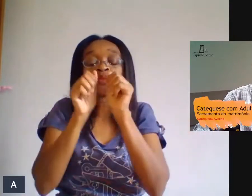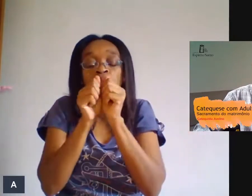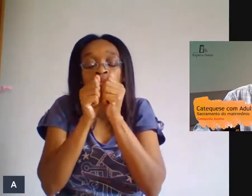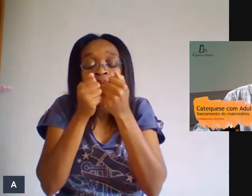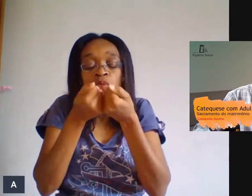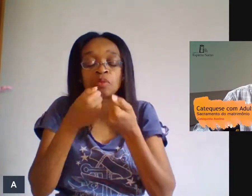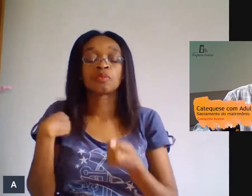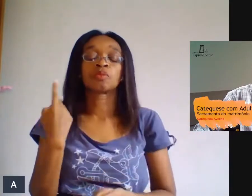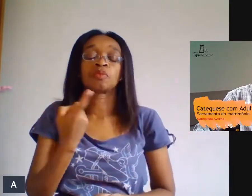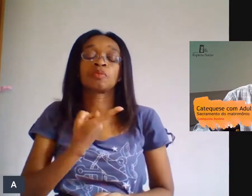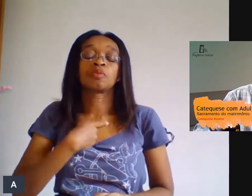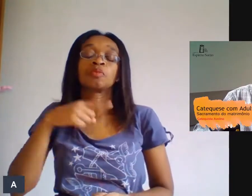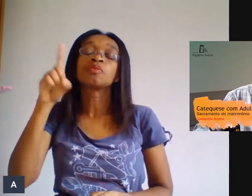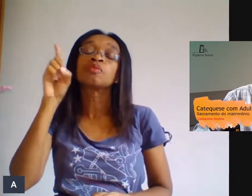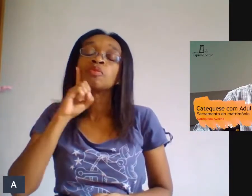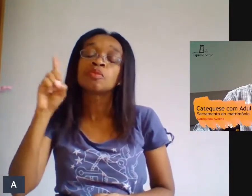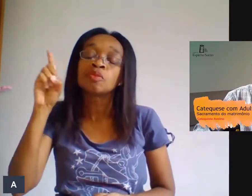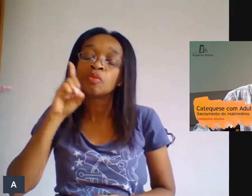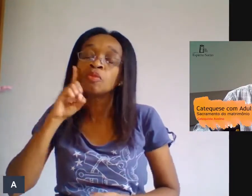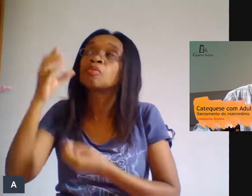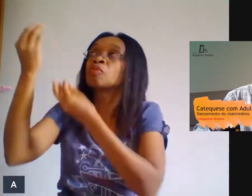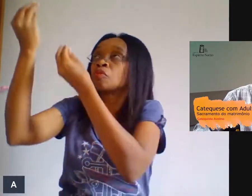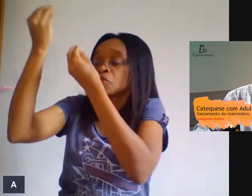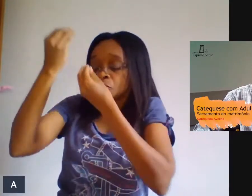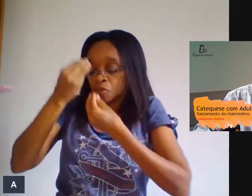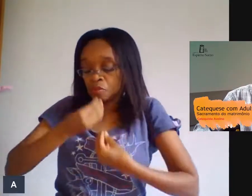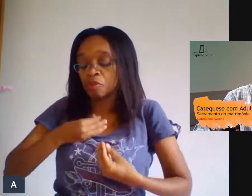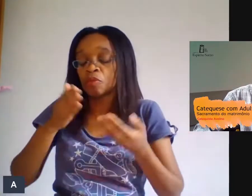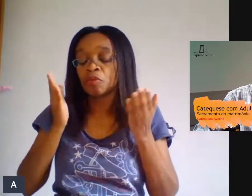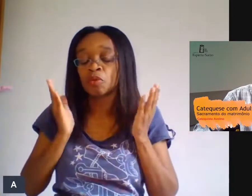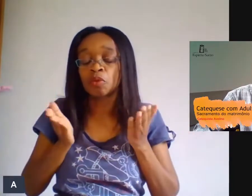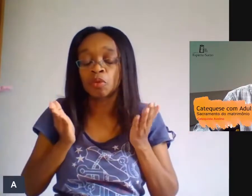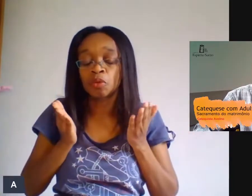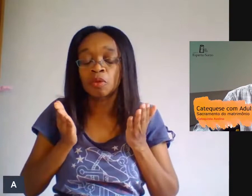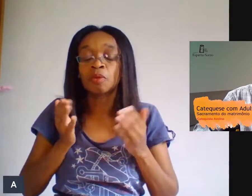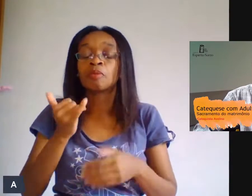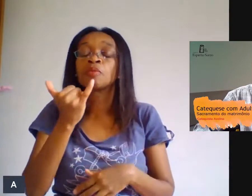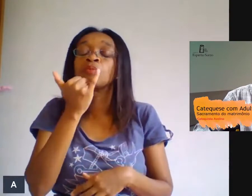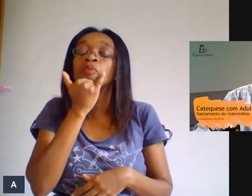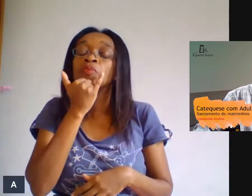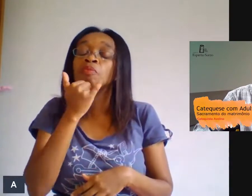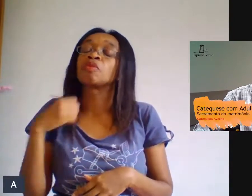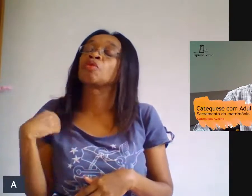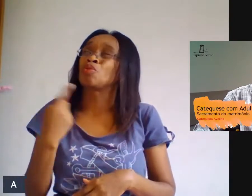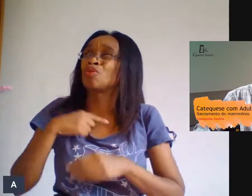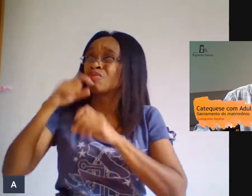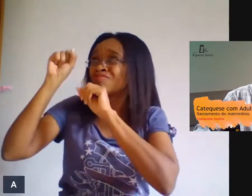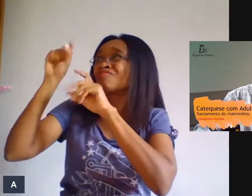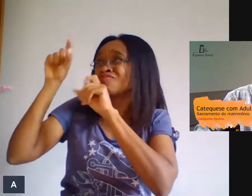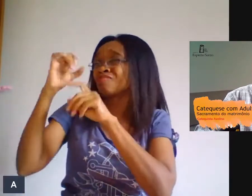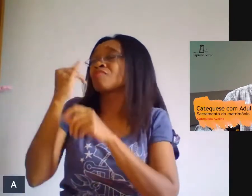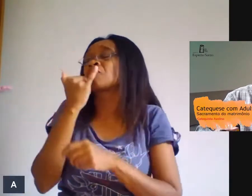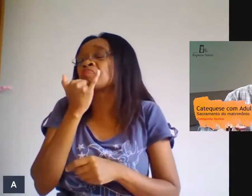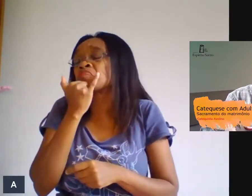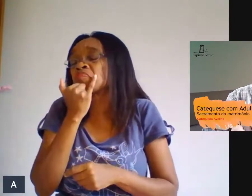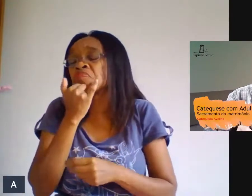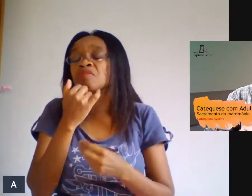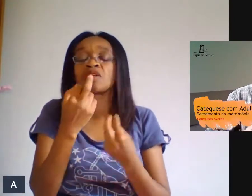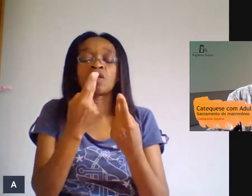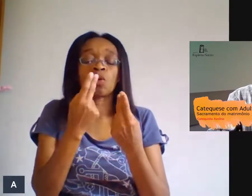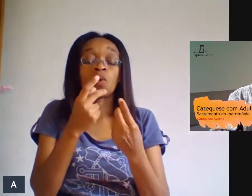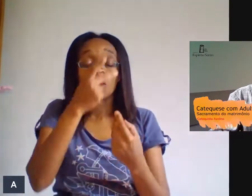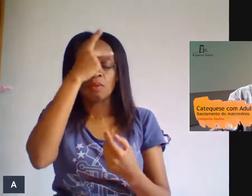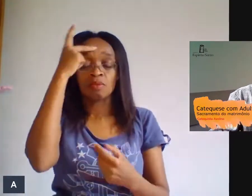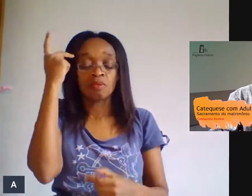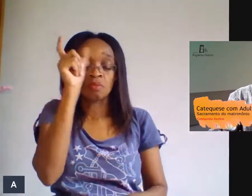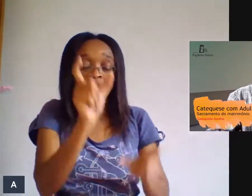céu. O pão nosso de cada dia nos dai hoje. Perdoai-nos as nossas ofensas, assim como